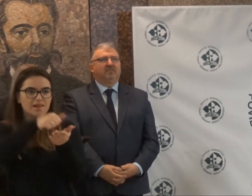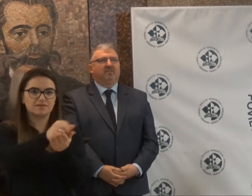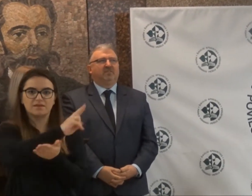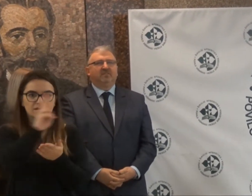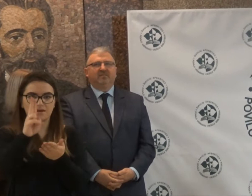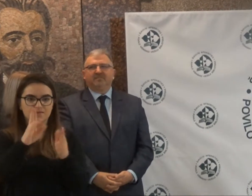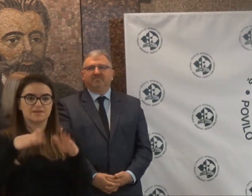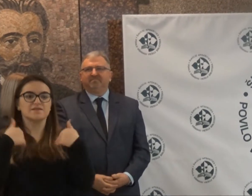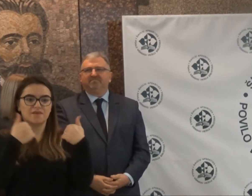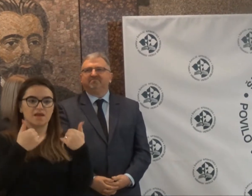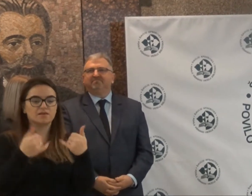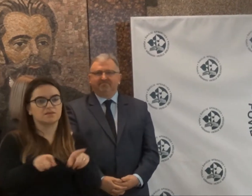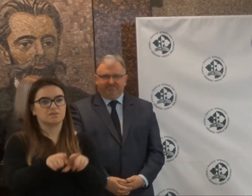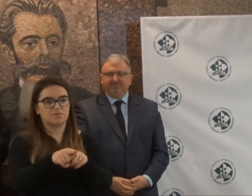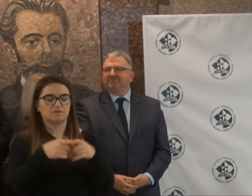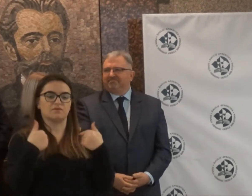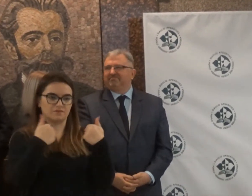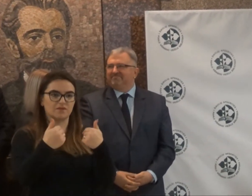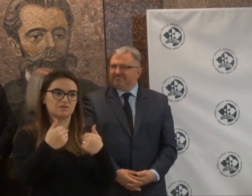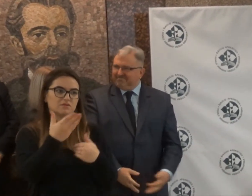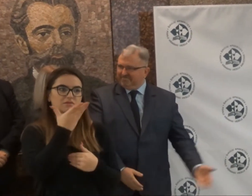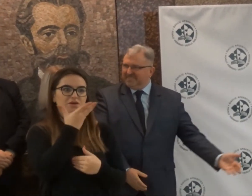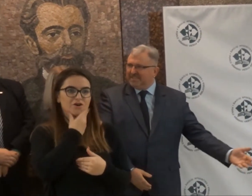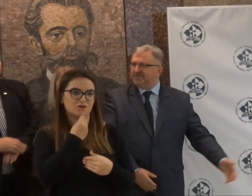ir linkiu gražios šventės šiandien.